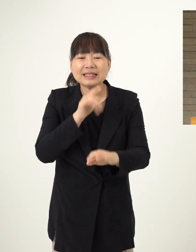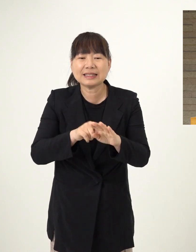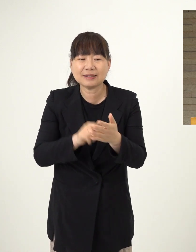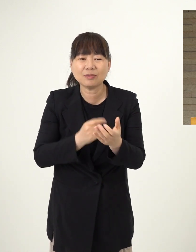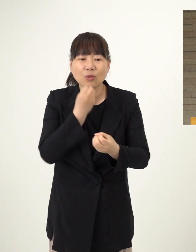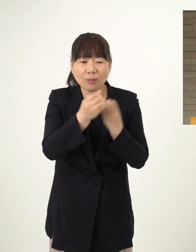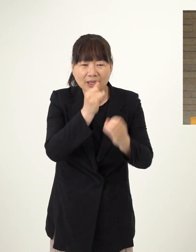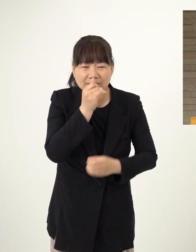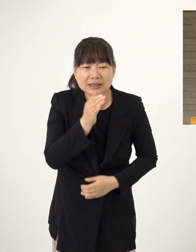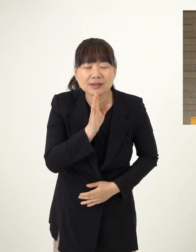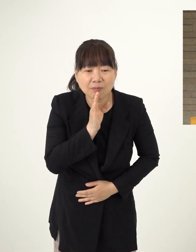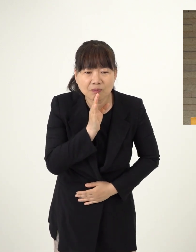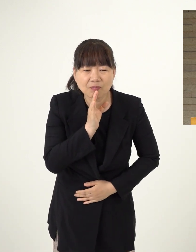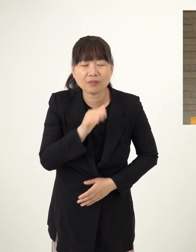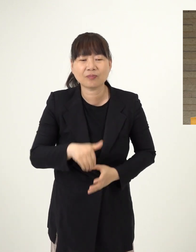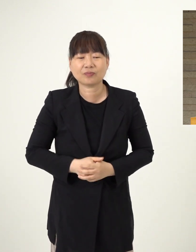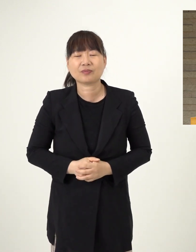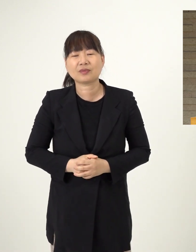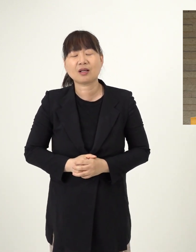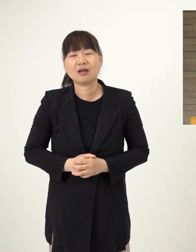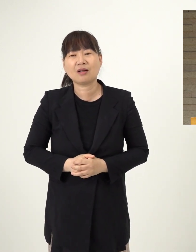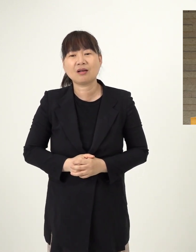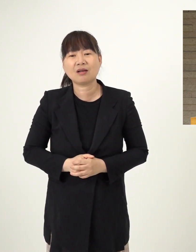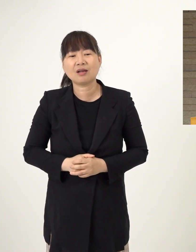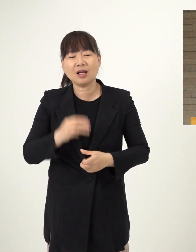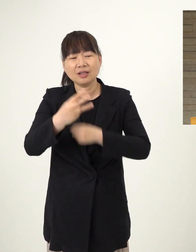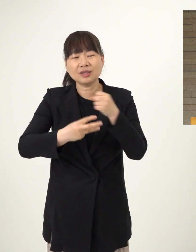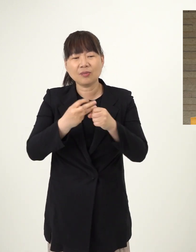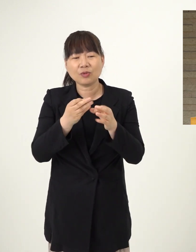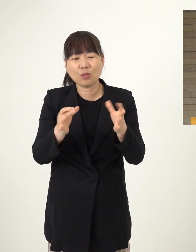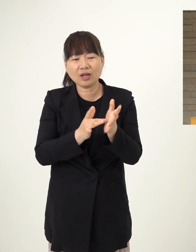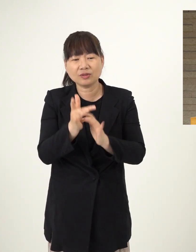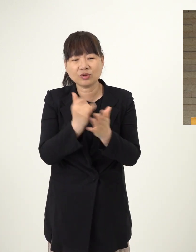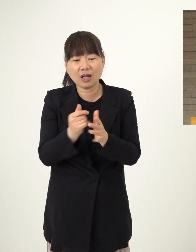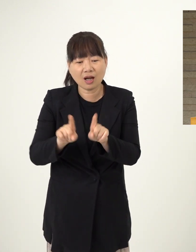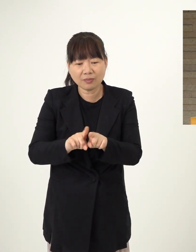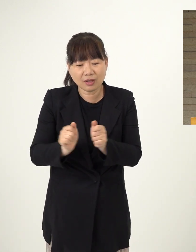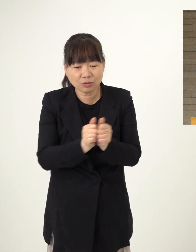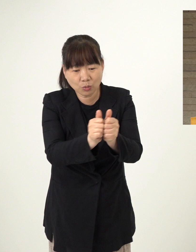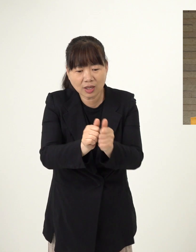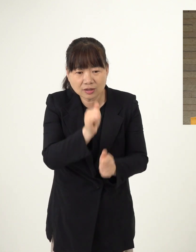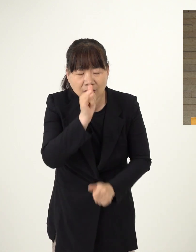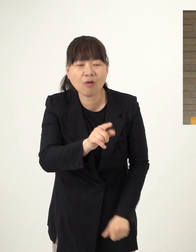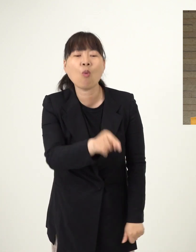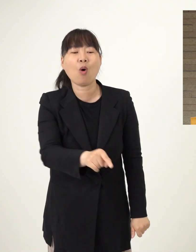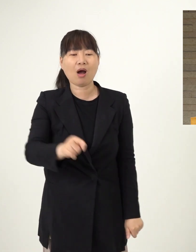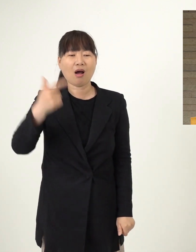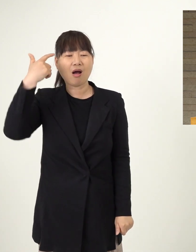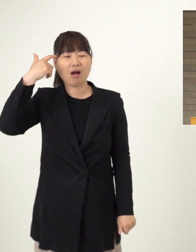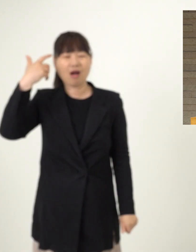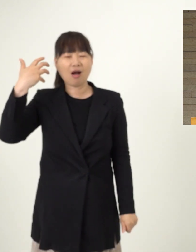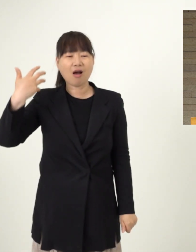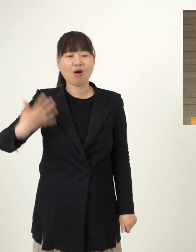의지도. 적어도 3년 가까이 그 길을 쫓았으면 대단한 거예요.